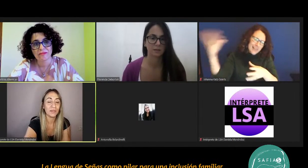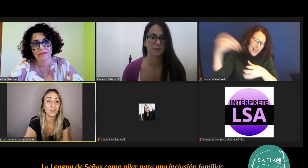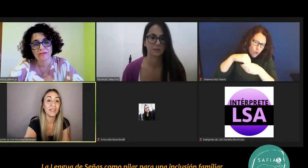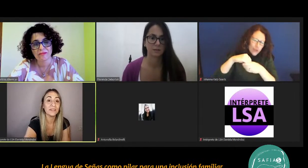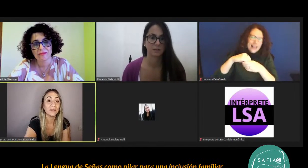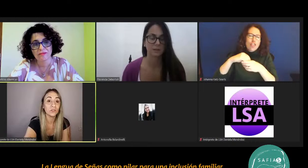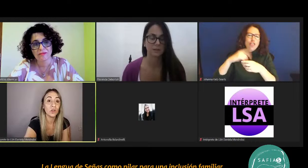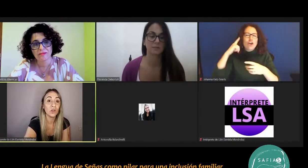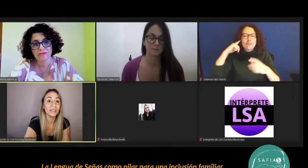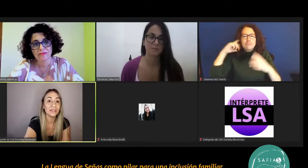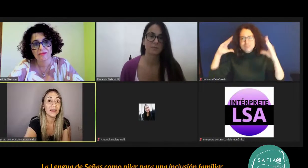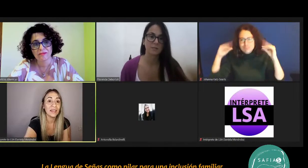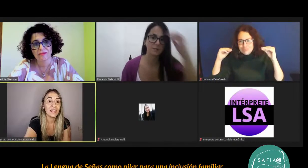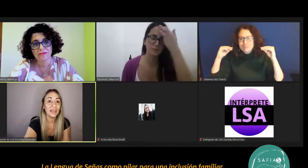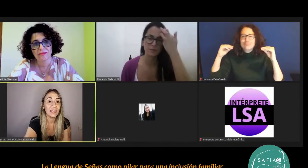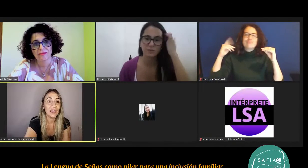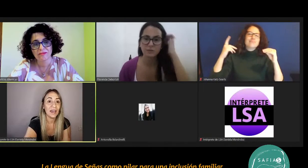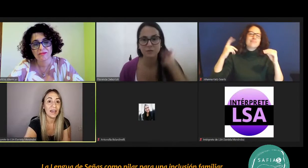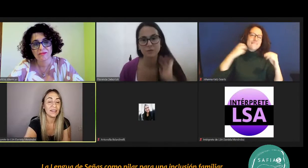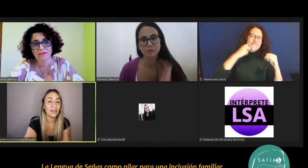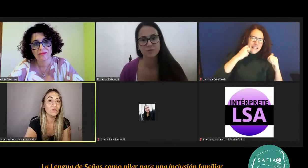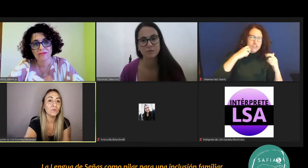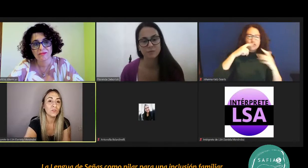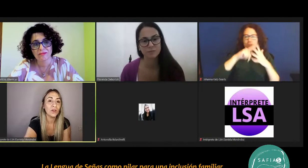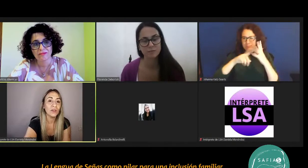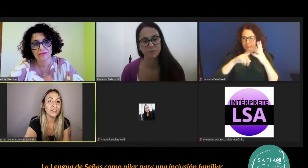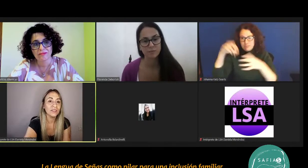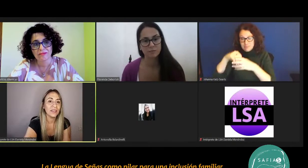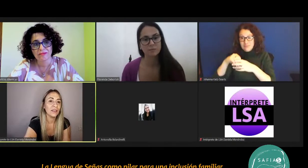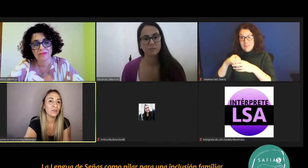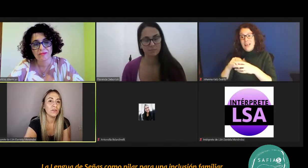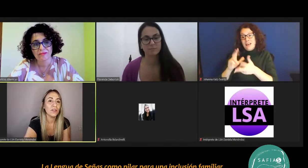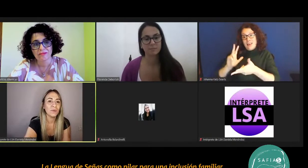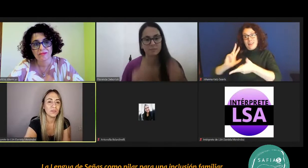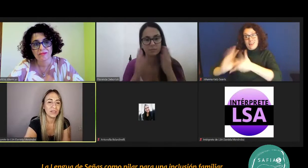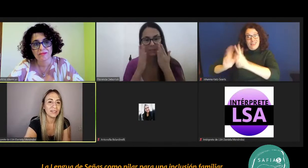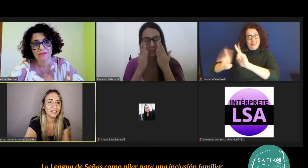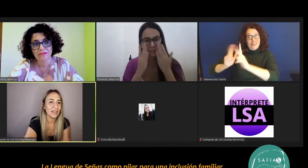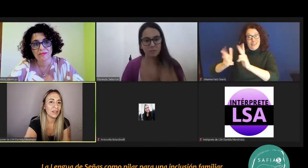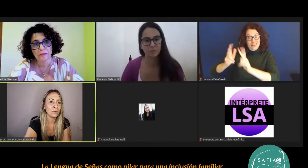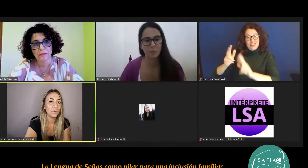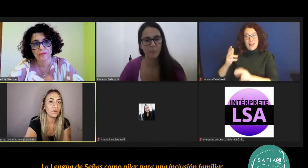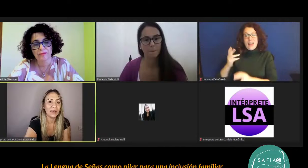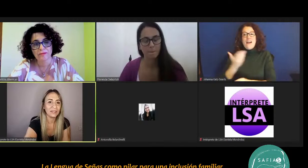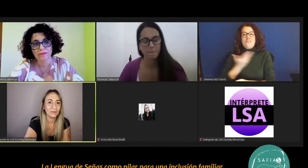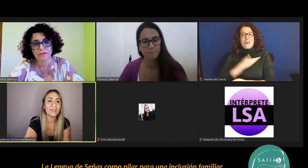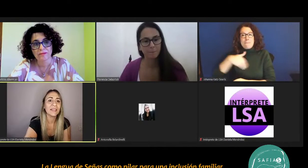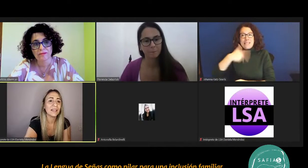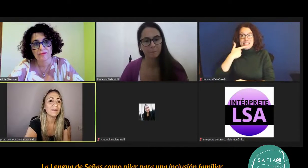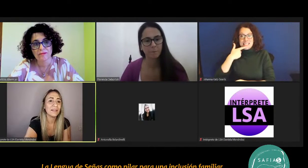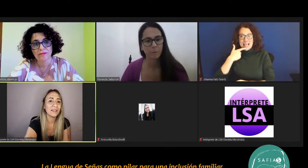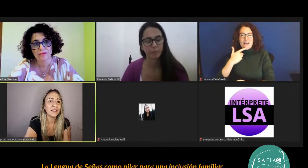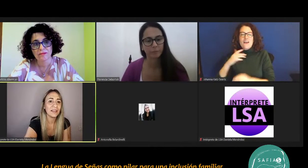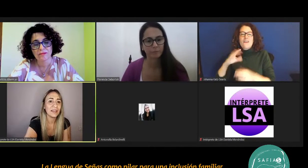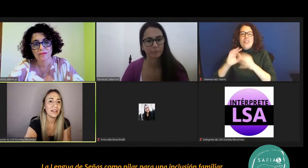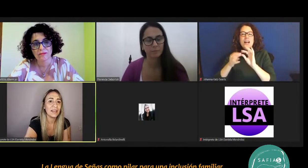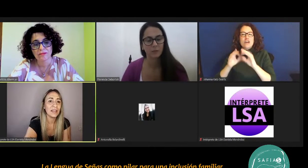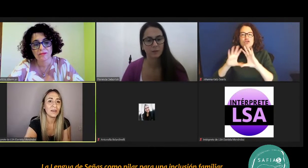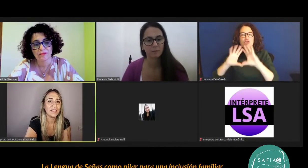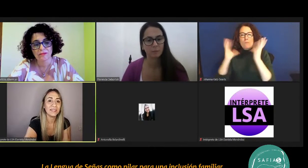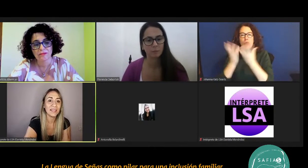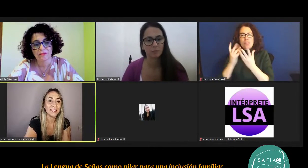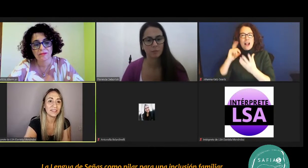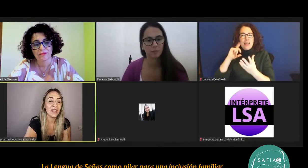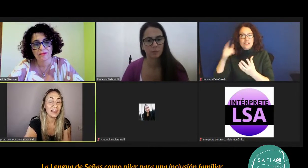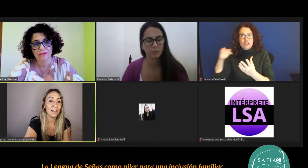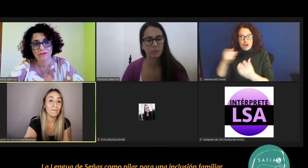de personas sordas hay en el mundo, ¿sí? Incluido personas adultas que saben lengua